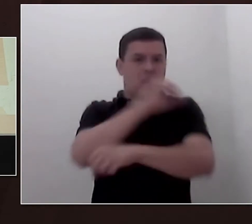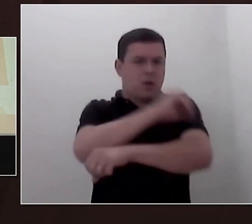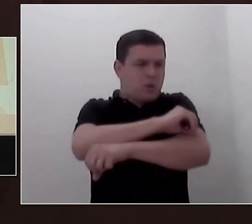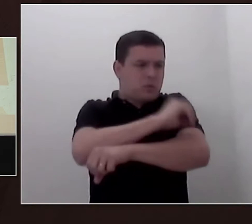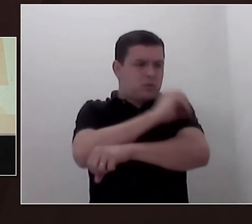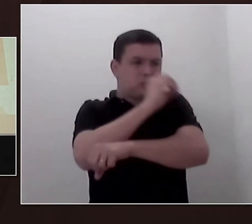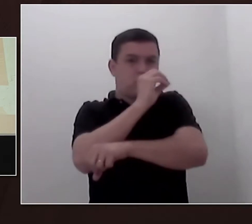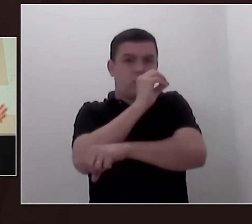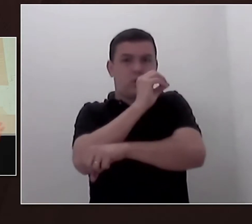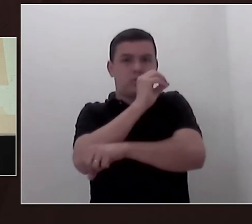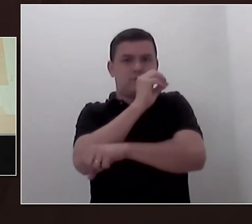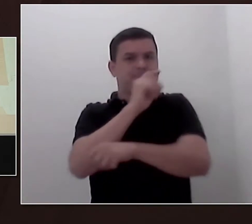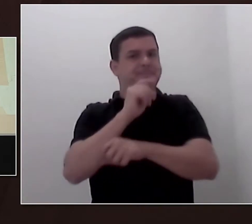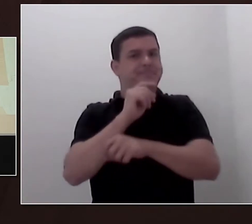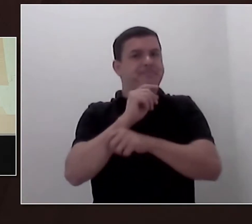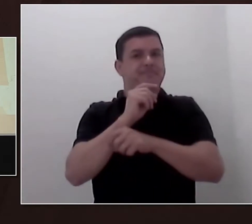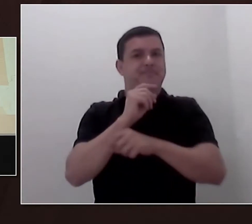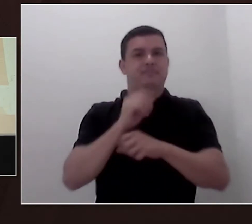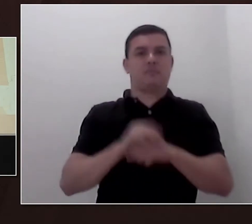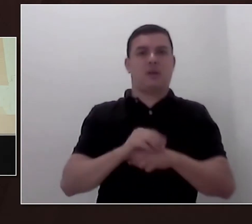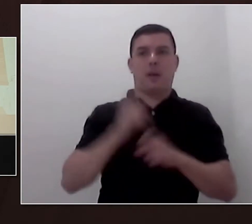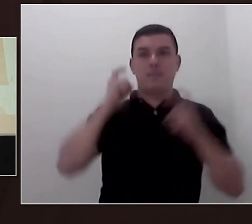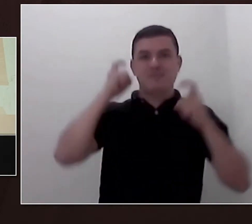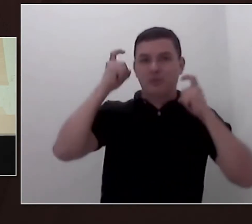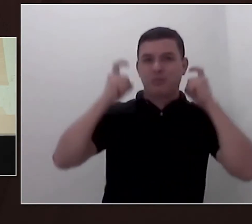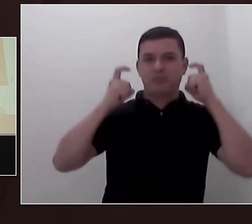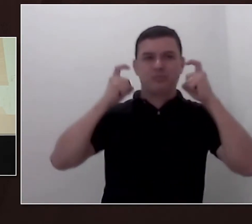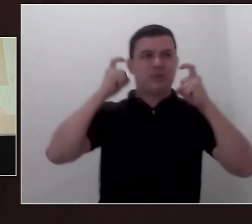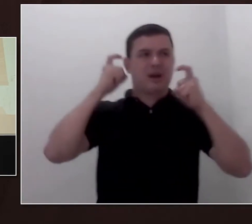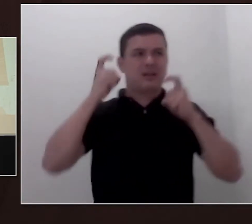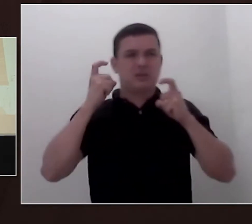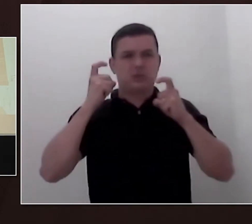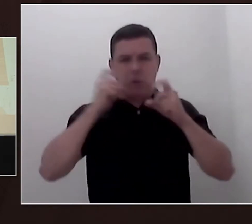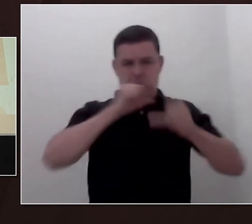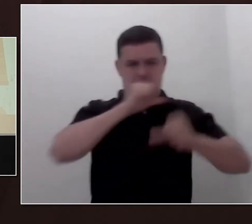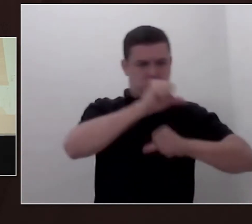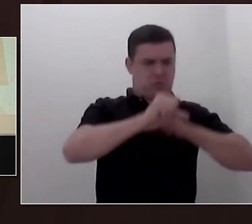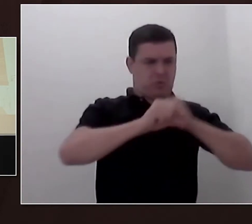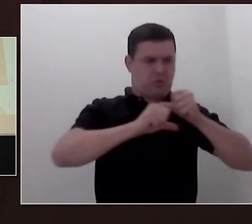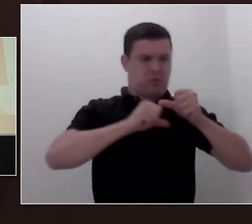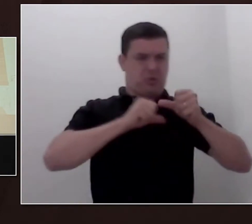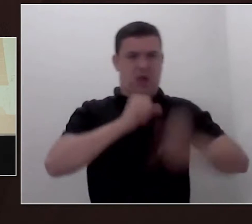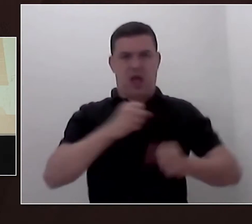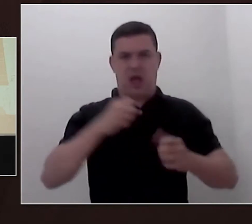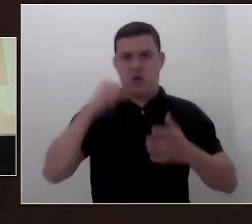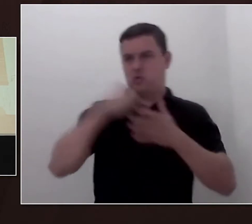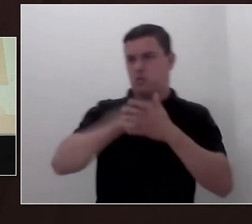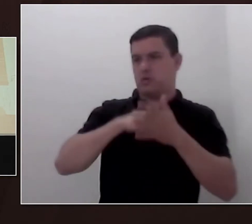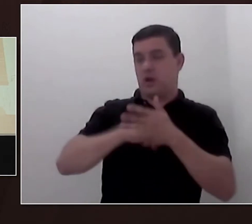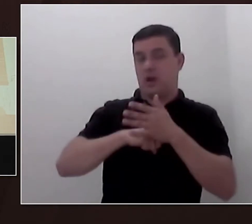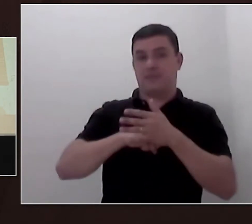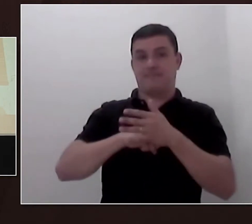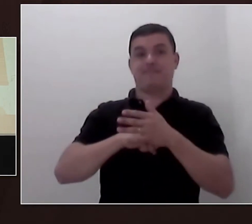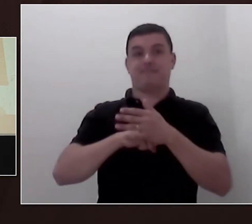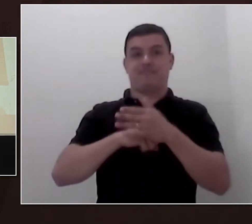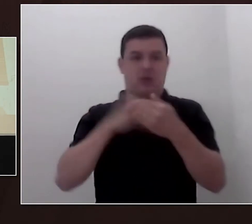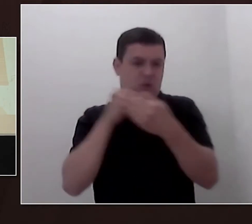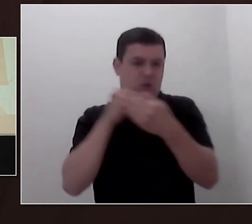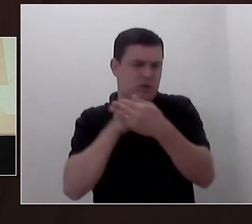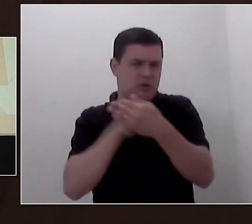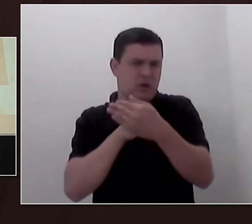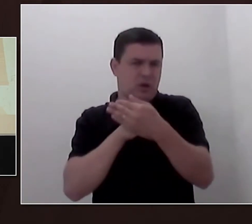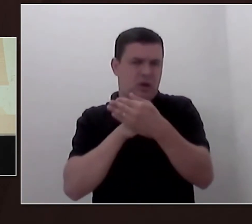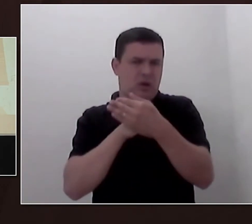fazer alguma coisa, uma revolução no império, sei lá o que eles estão tramando aí em secreto, entendeu? Então essa